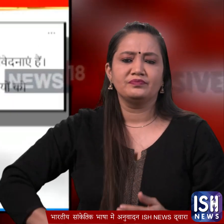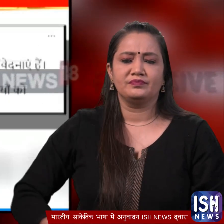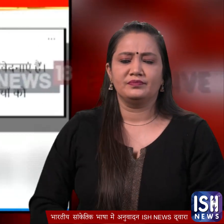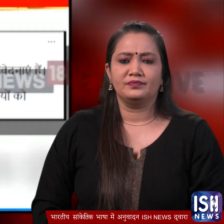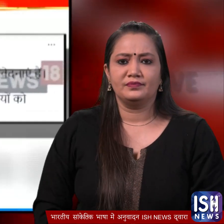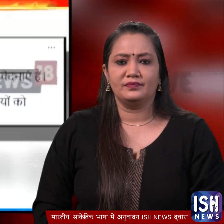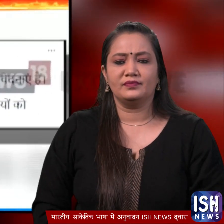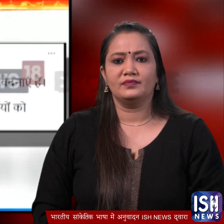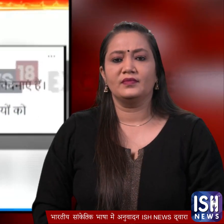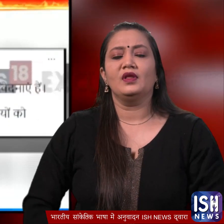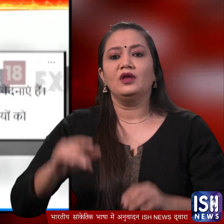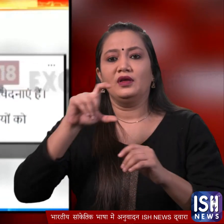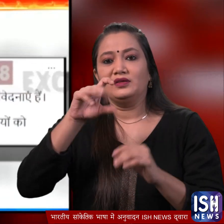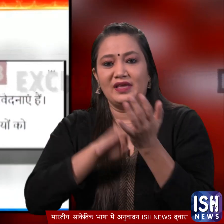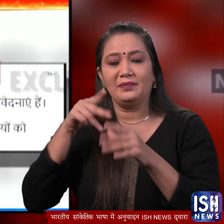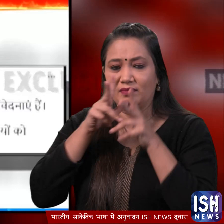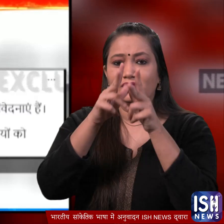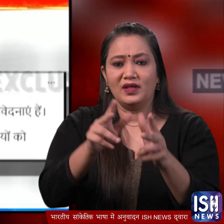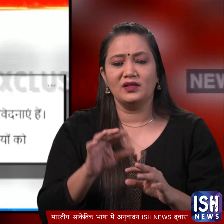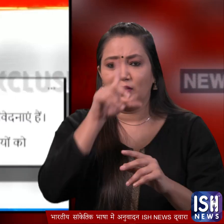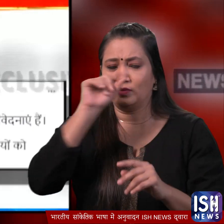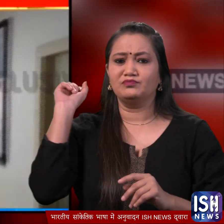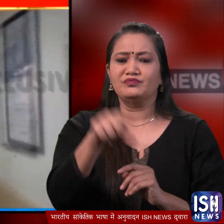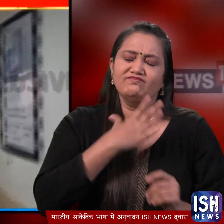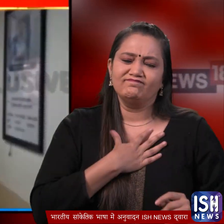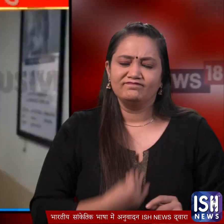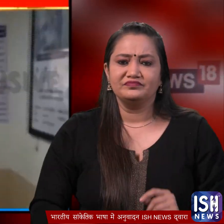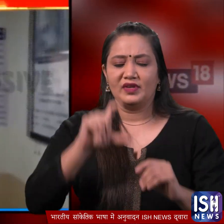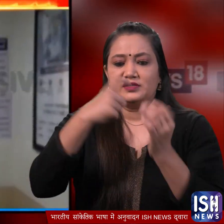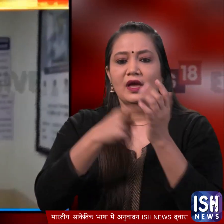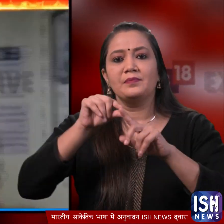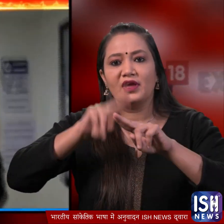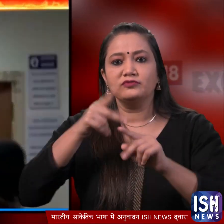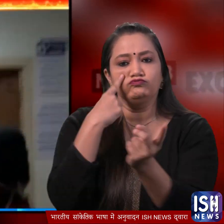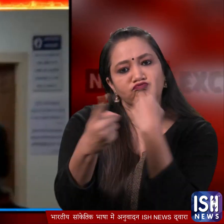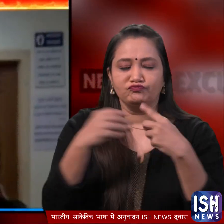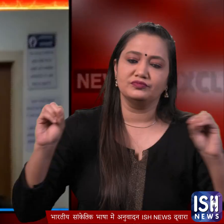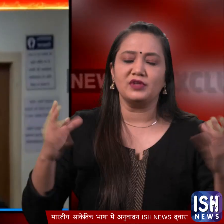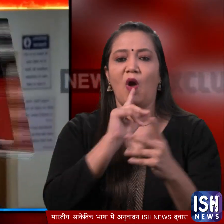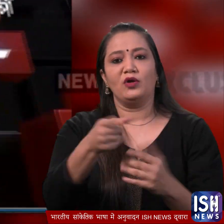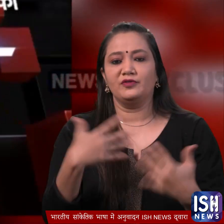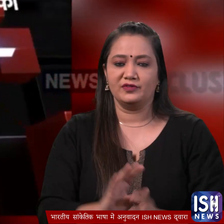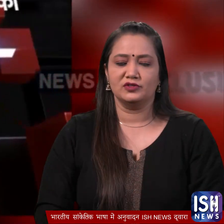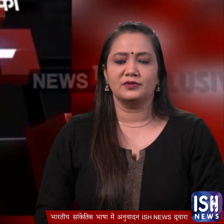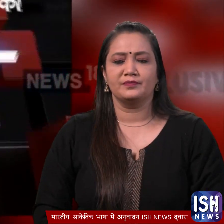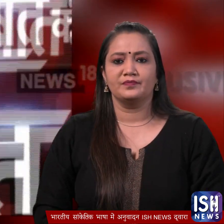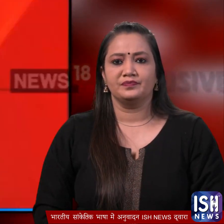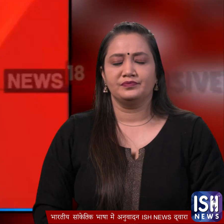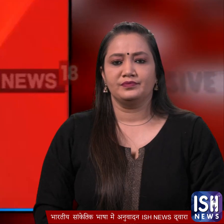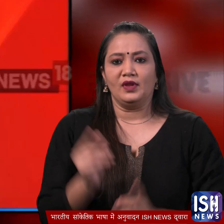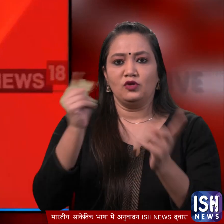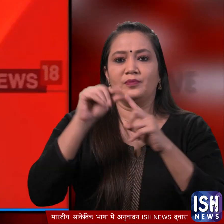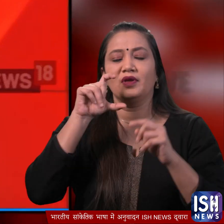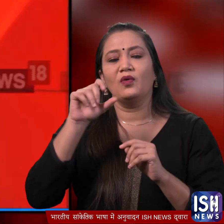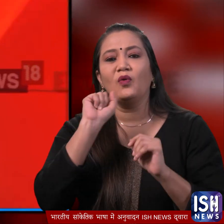होगा। इस घटना पर मुख्यमंत्री भूपेश बघेल ने ट्वीट कर दुख जताया, जबकि सीआरपीएफ ने पूरे मामले की जांच के आदेश दे दिए। उत्तर प्रदेश